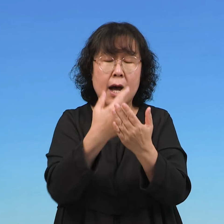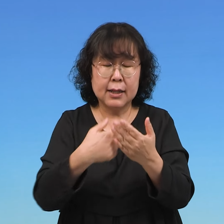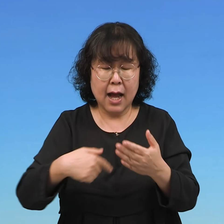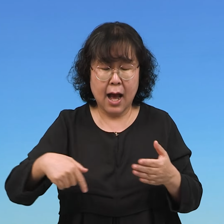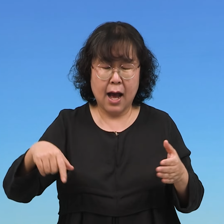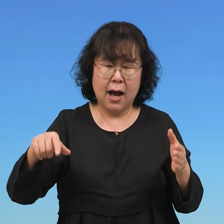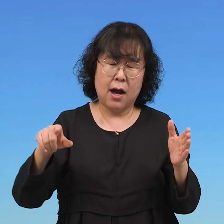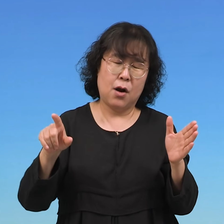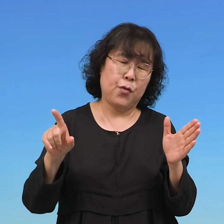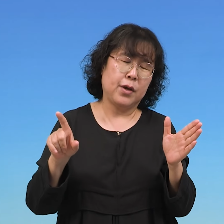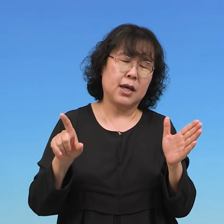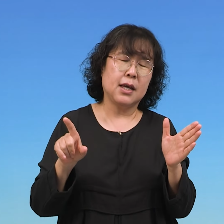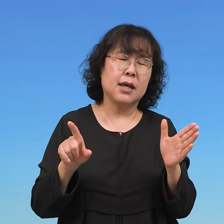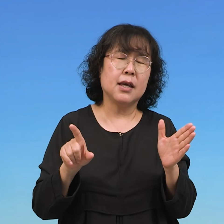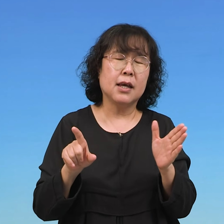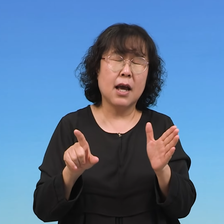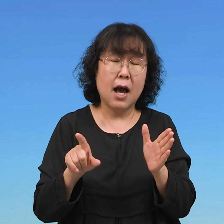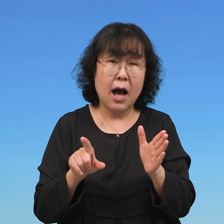날 위하여,